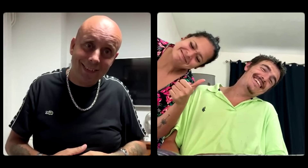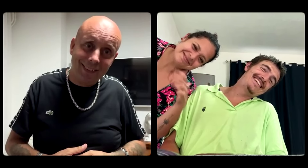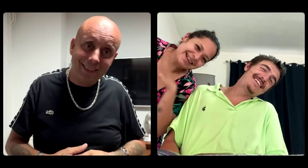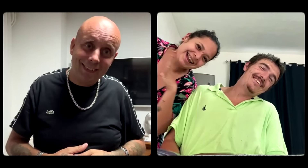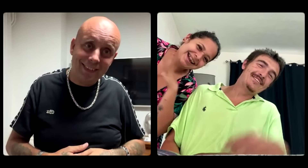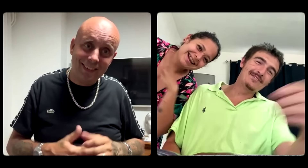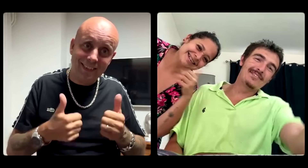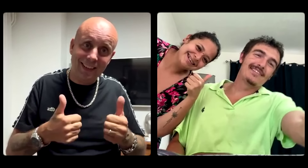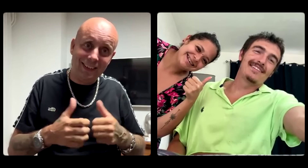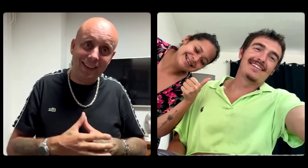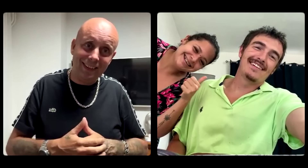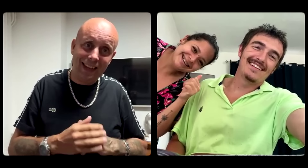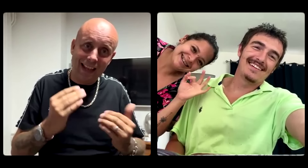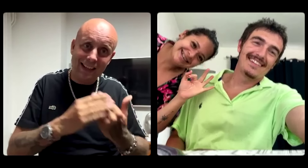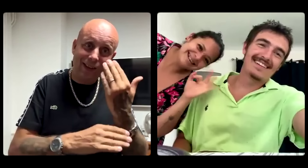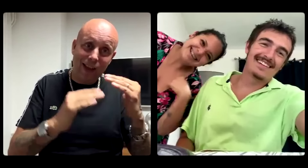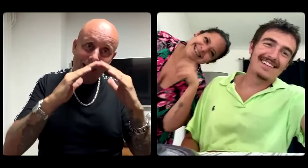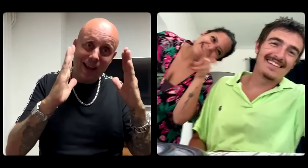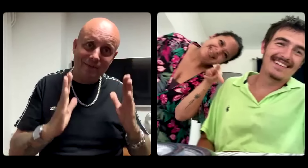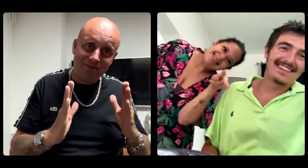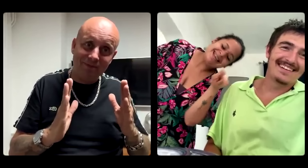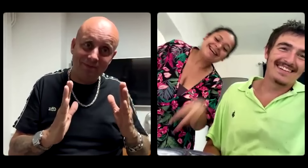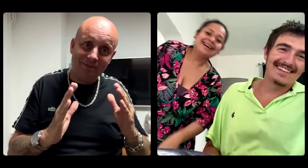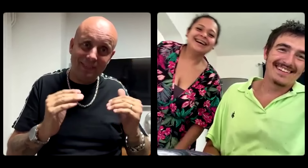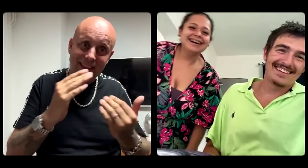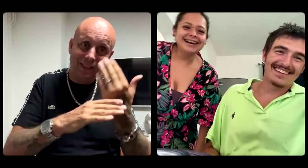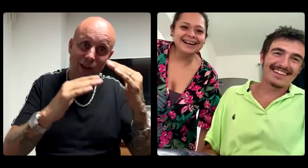Nee, is niet nodig.